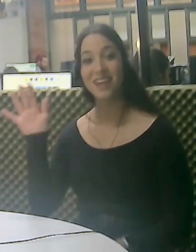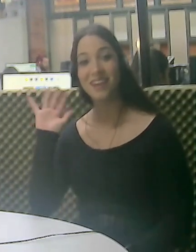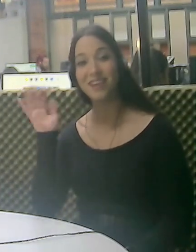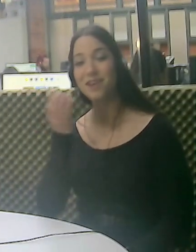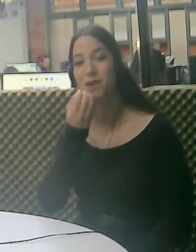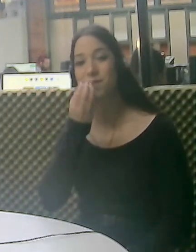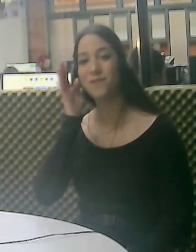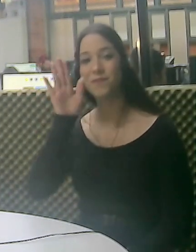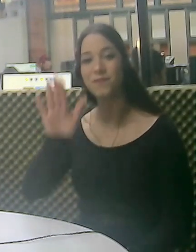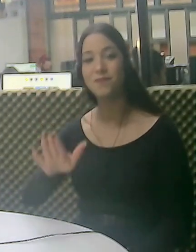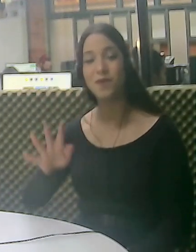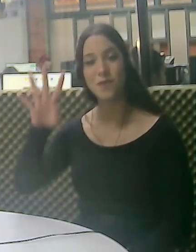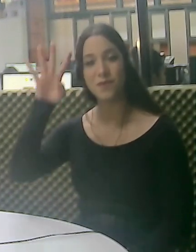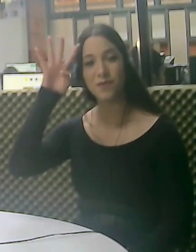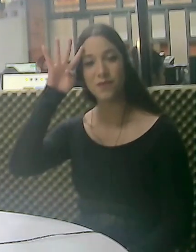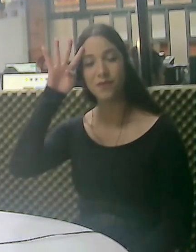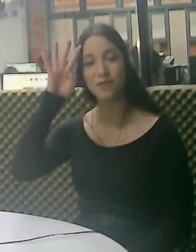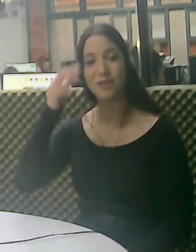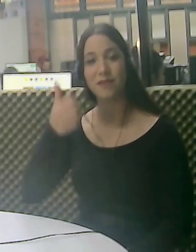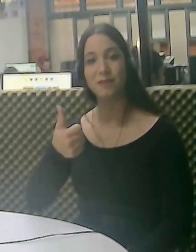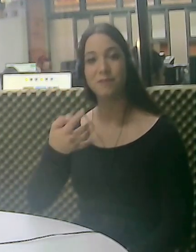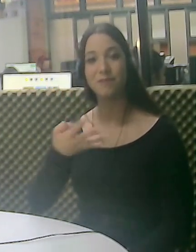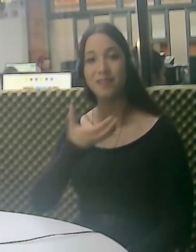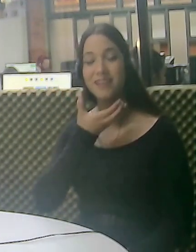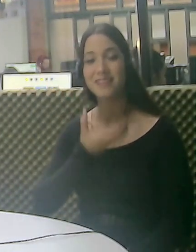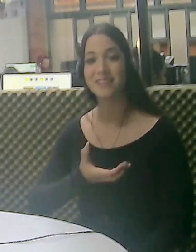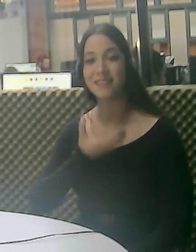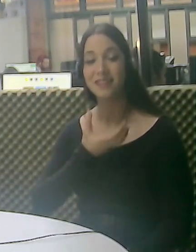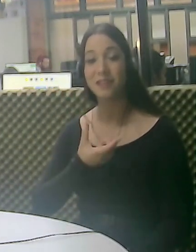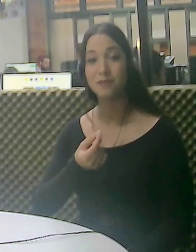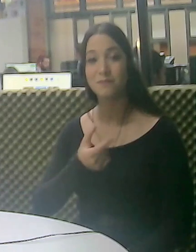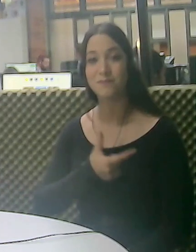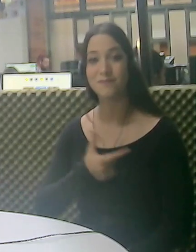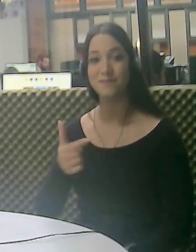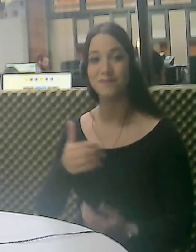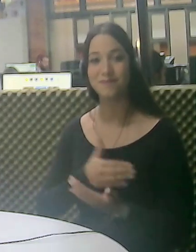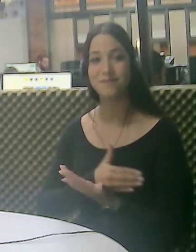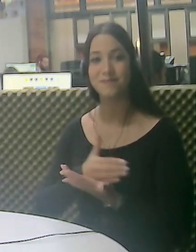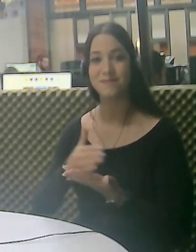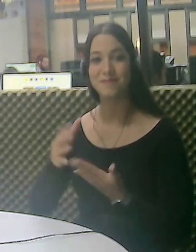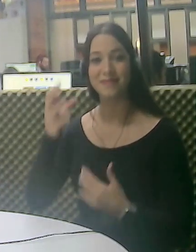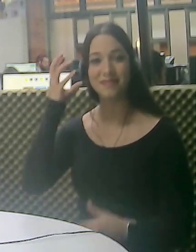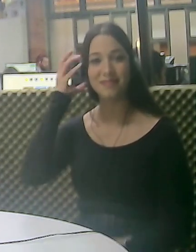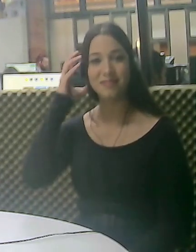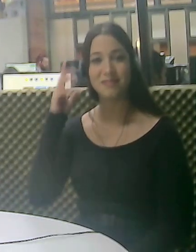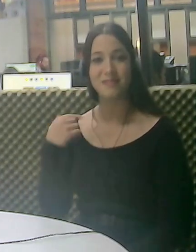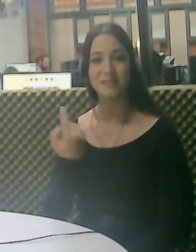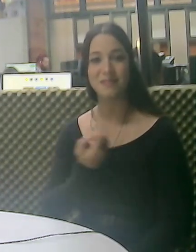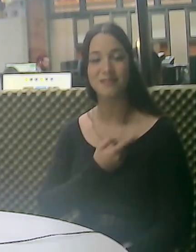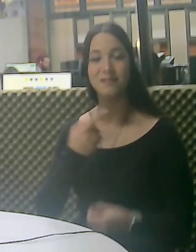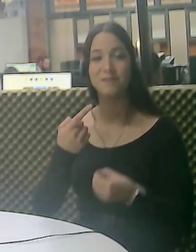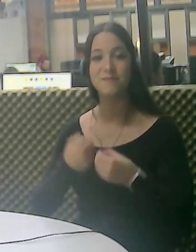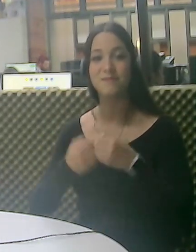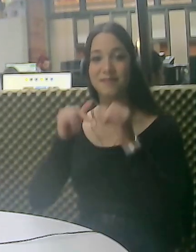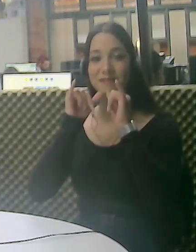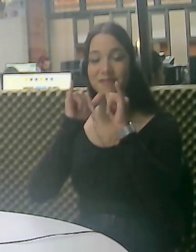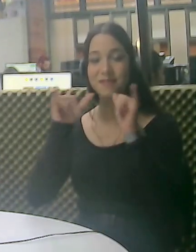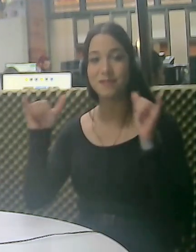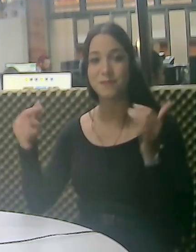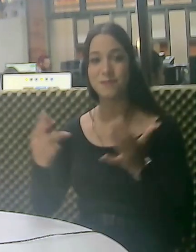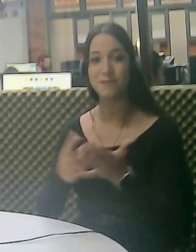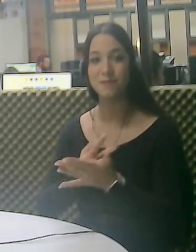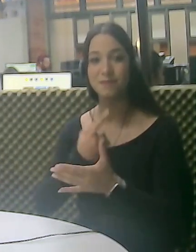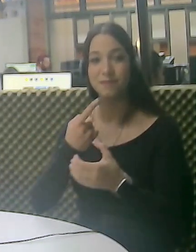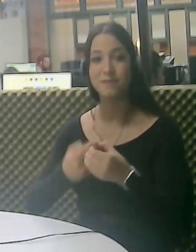Olá, boa tarde. Hoje é quarta-feira, dia 14 de dezembro de 2022. Está no ar a Rádio Nossa Cidade com um boletim de notícias sobre o que